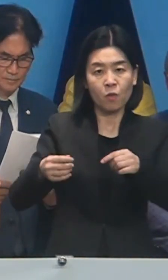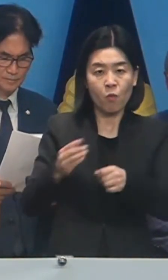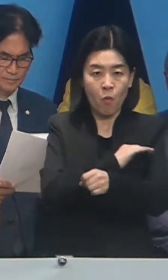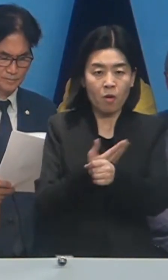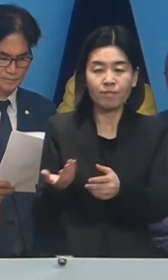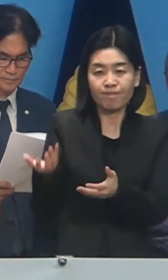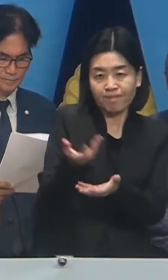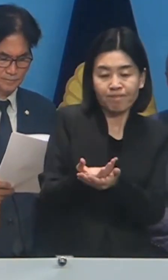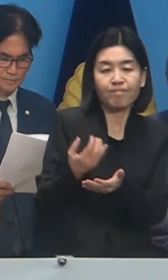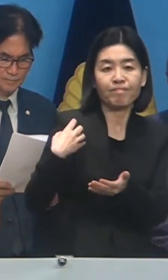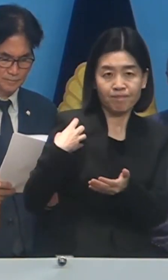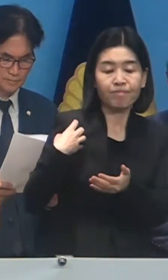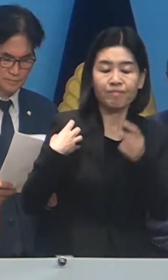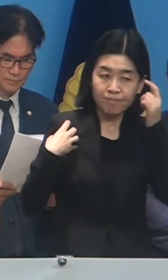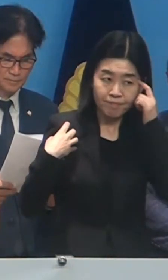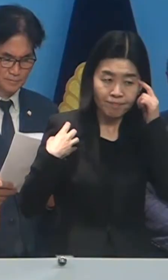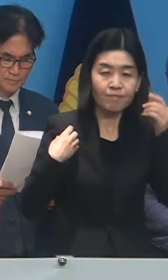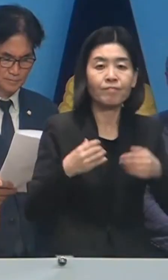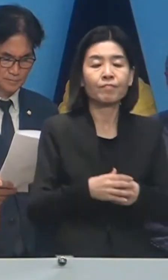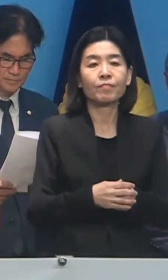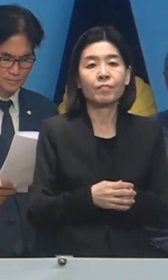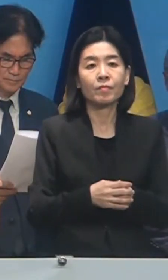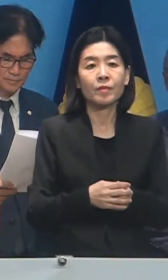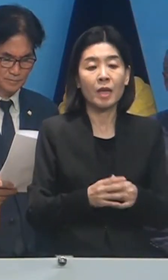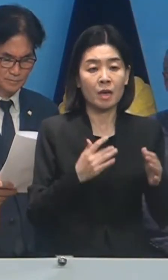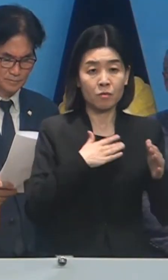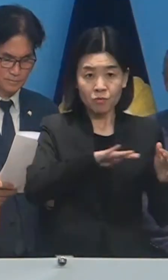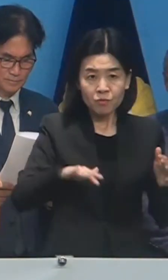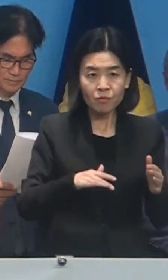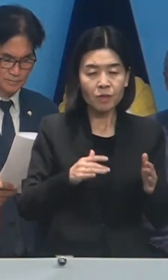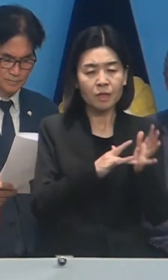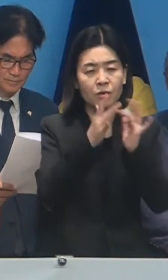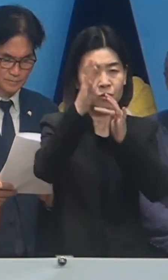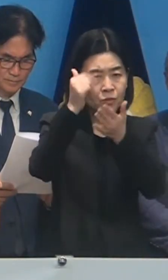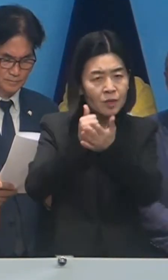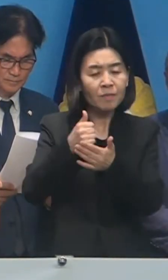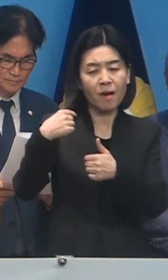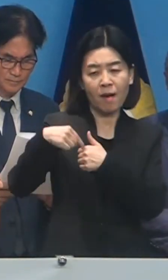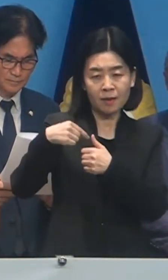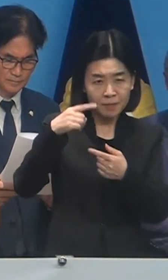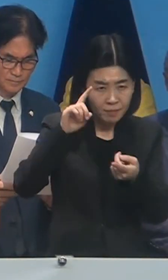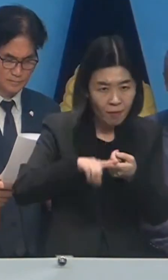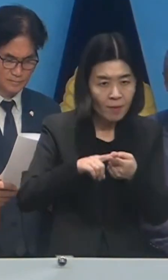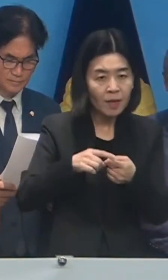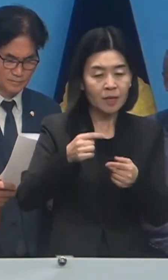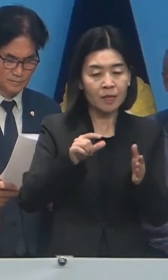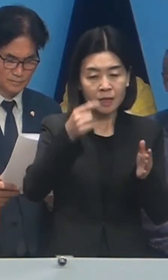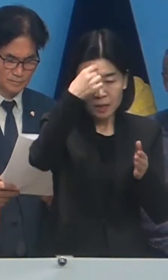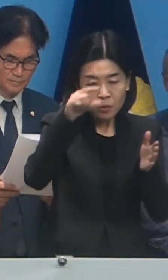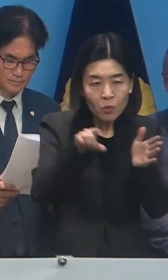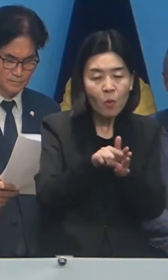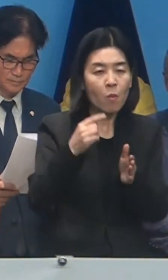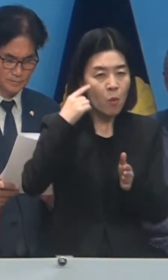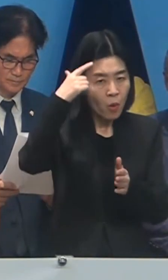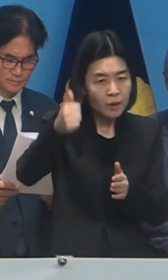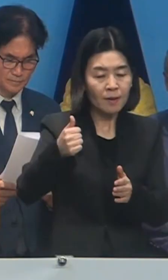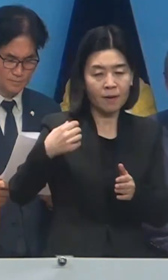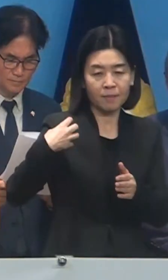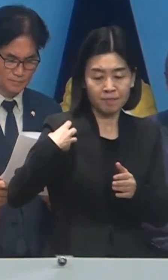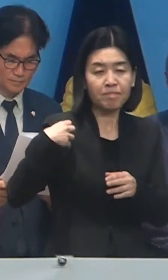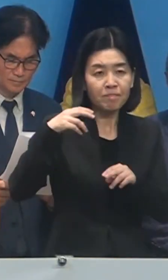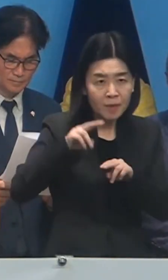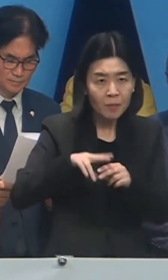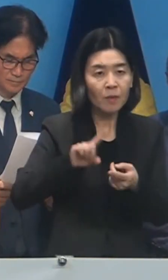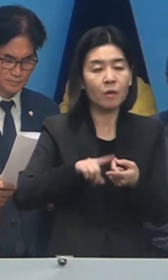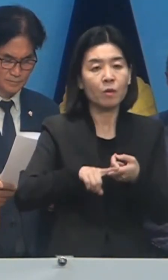의지도 느껴진다. 우리는 예수님의 평화적 가르침에 따라서 기독교 목회자의 신분으로 한반도의